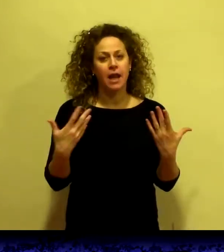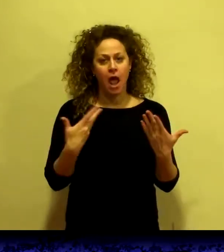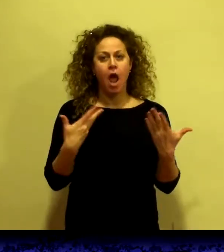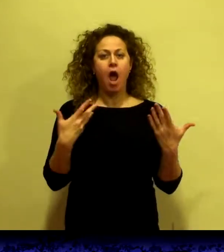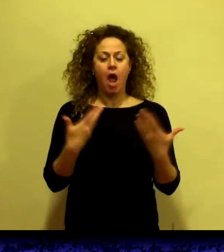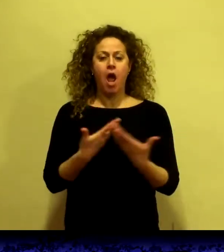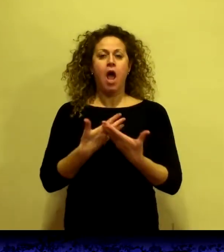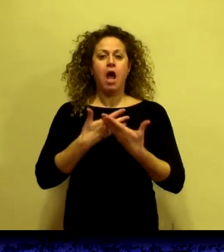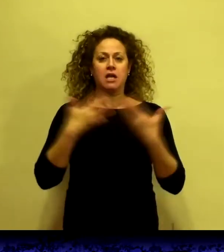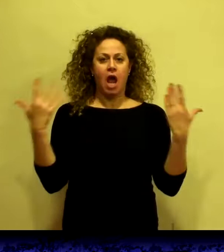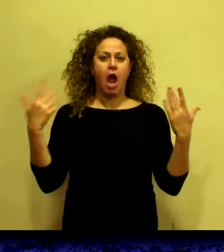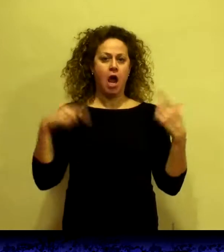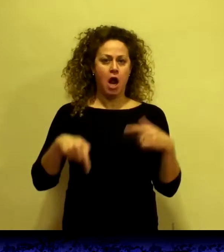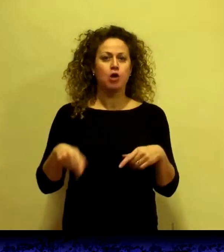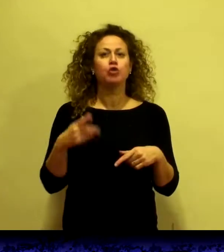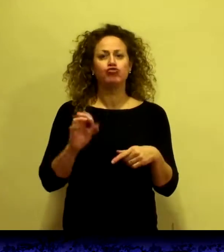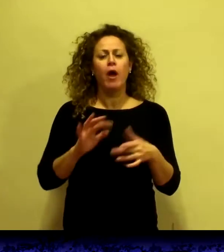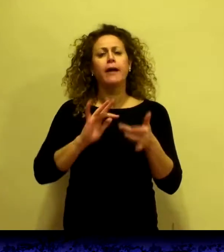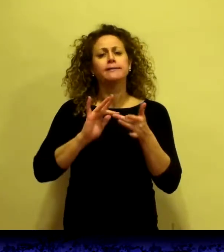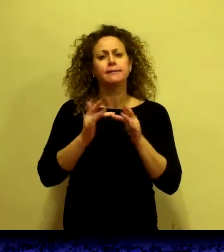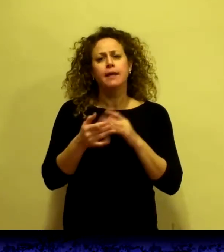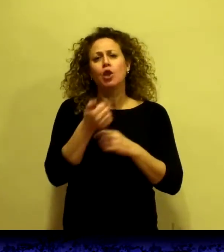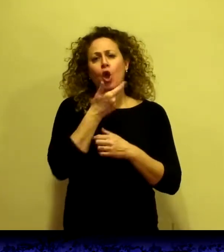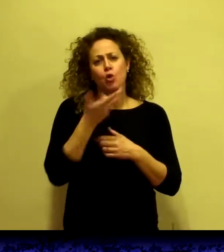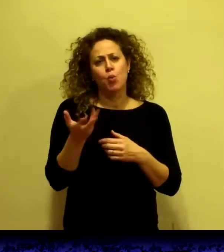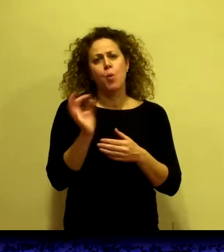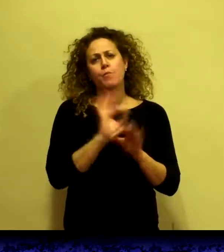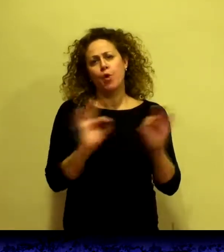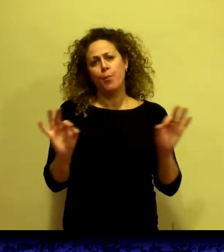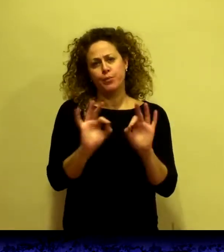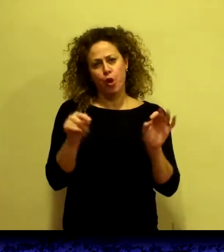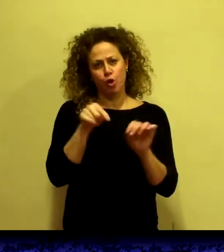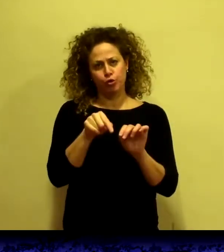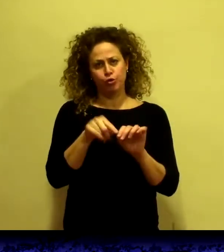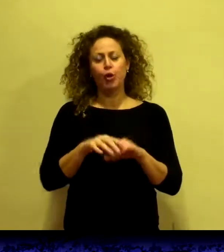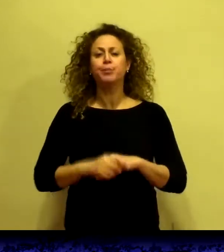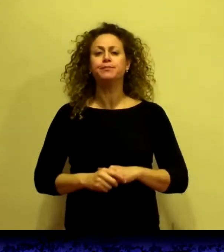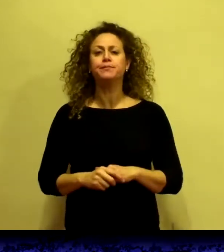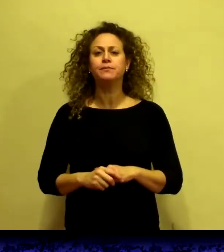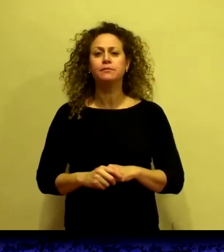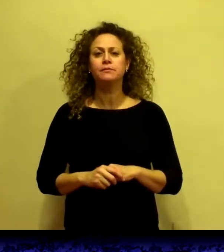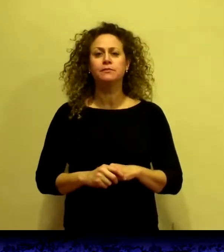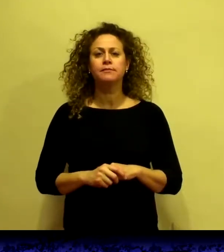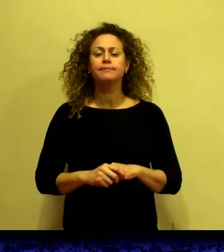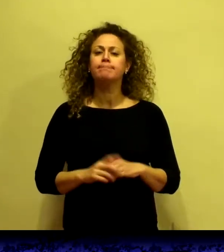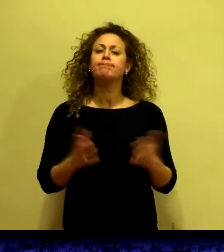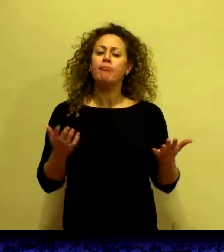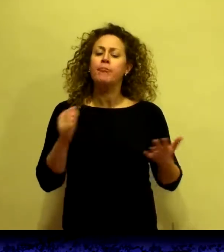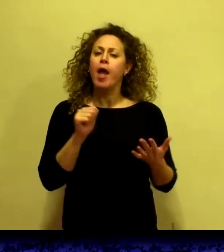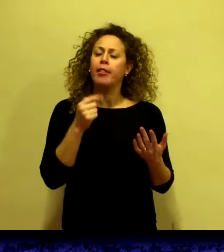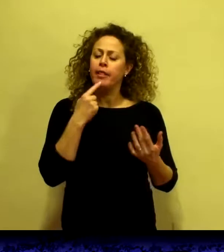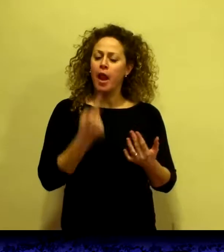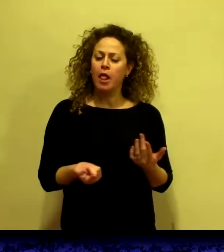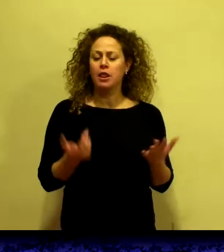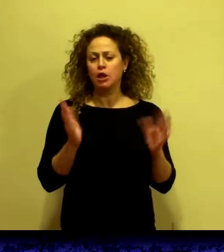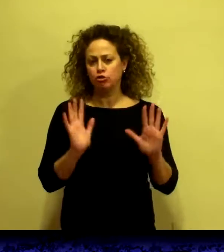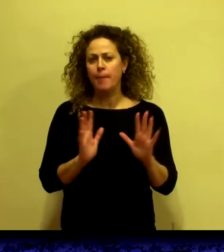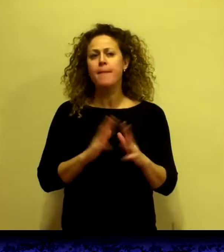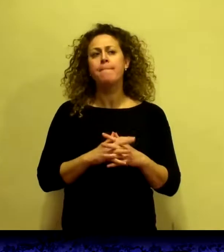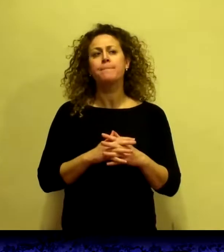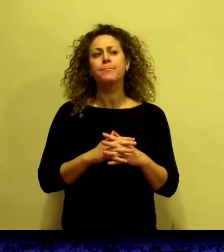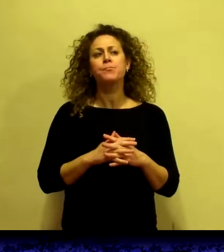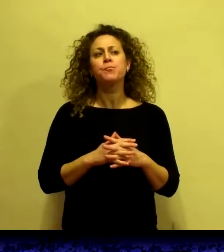in rubrica giusto per così gli scrivo. Ma senti, come, dove,